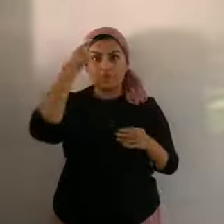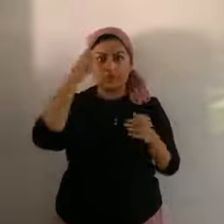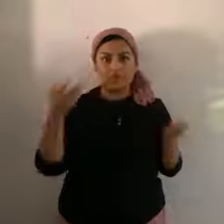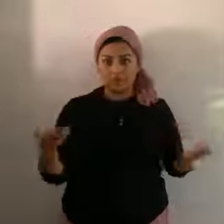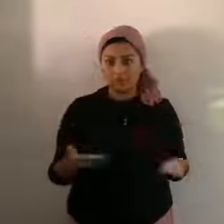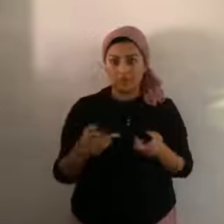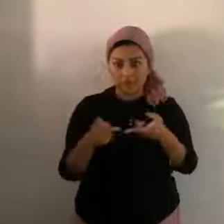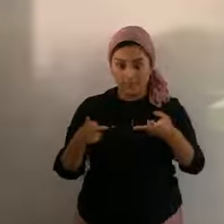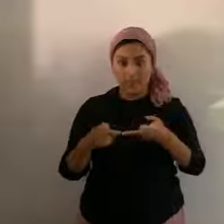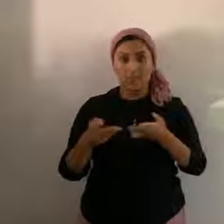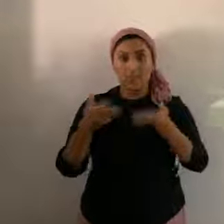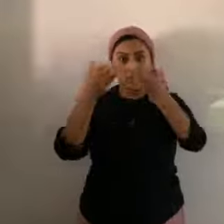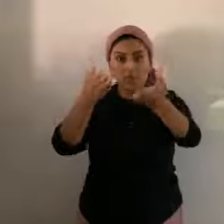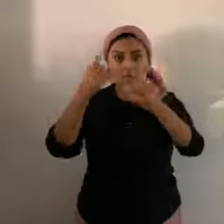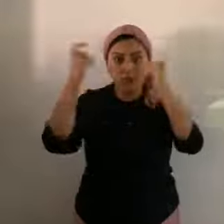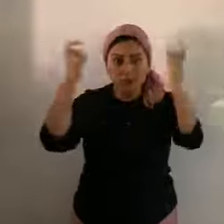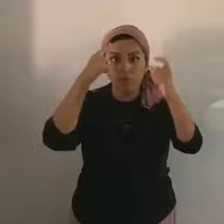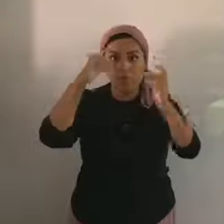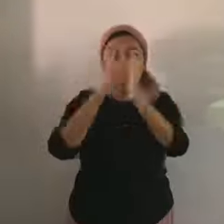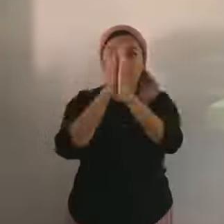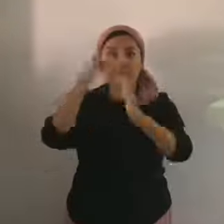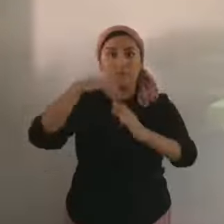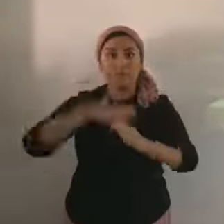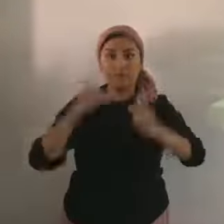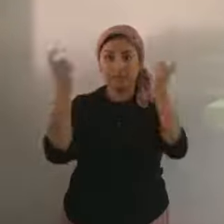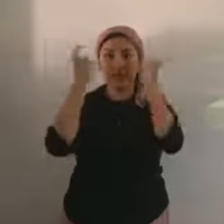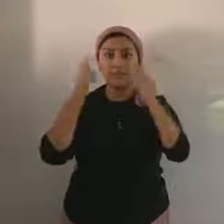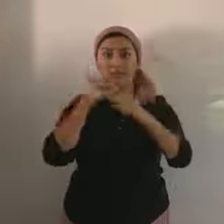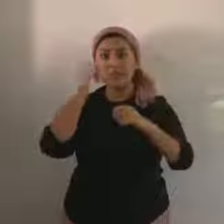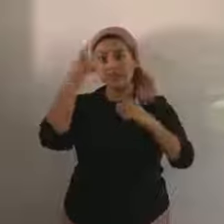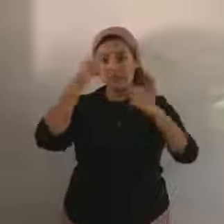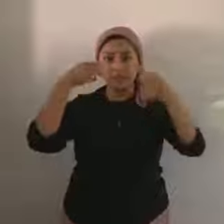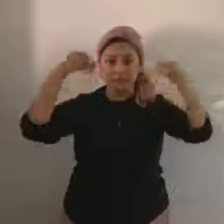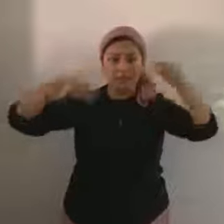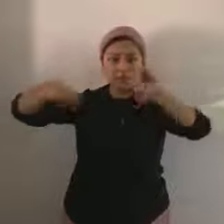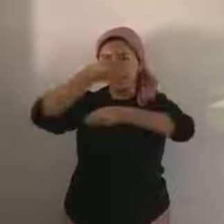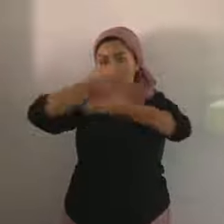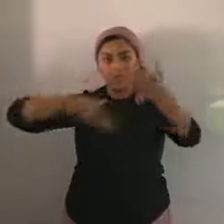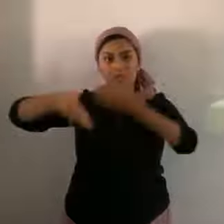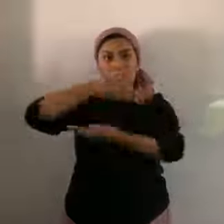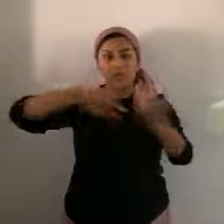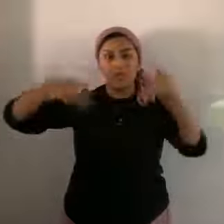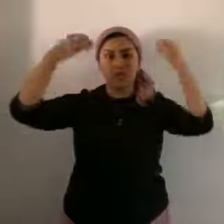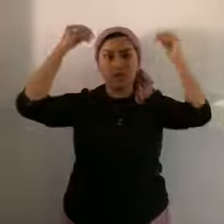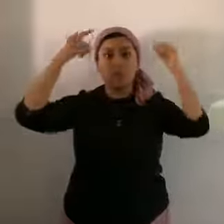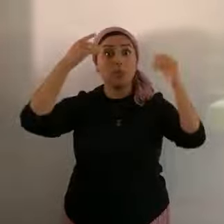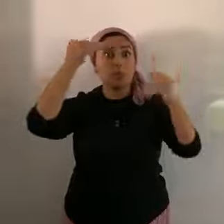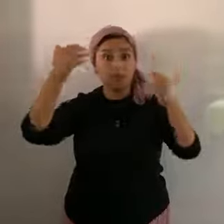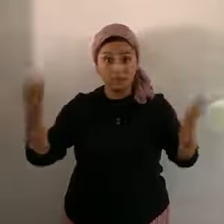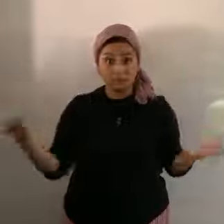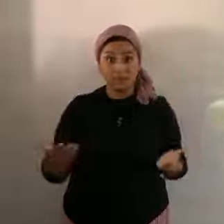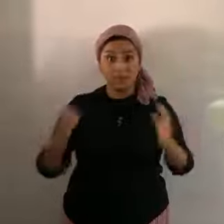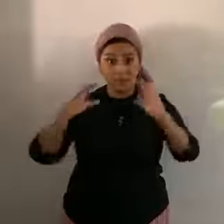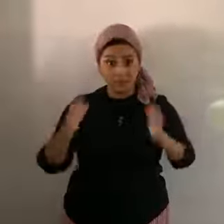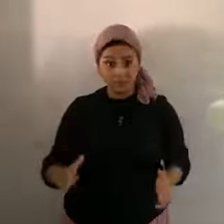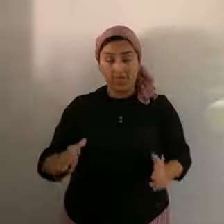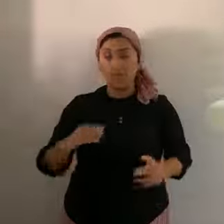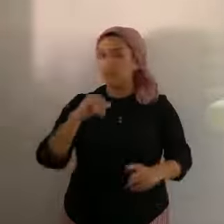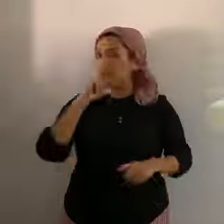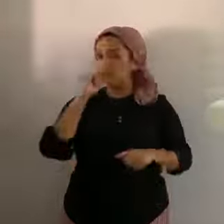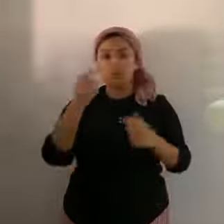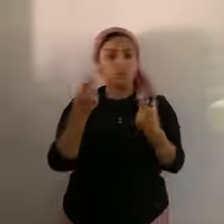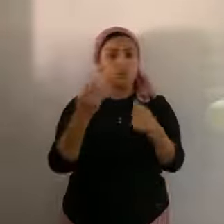los di para que me adoren, para que me oren, para que me exalten, no para que hagan comercio. Por eso, en esta congregación no se hace